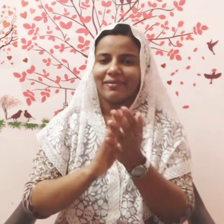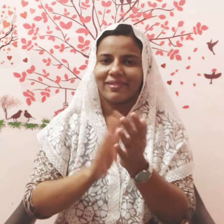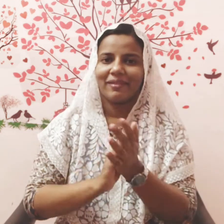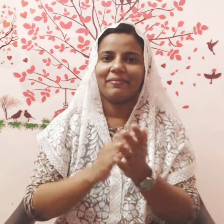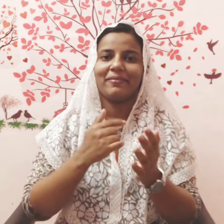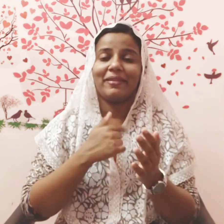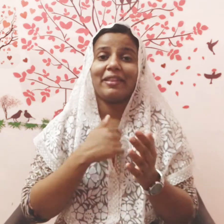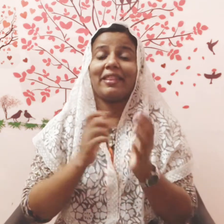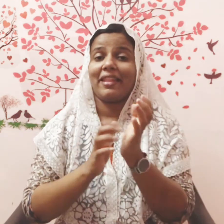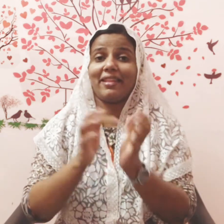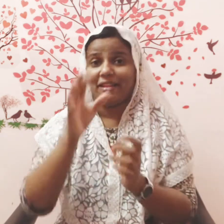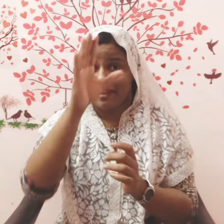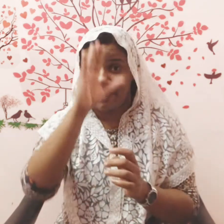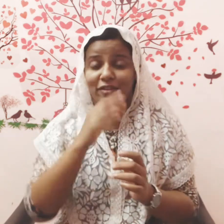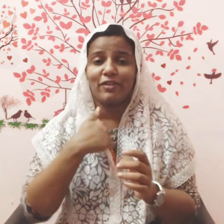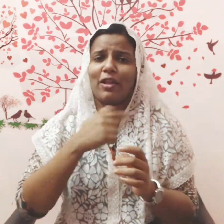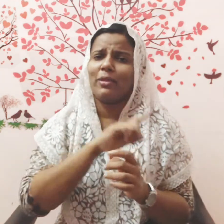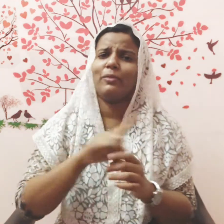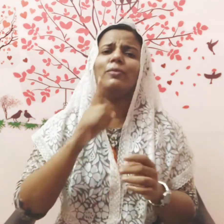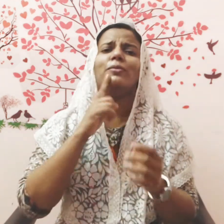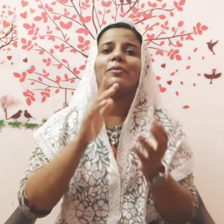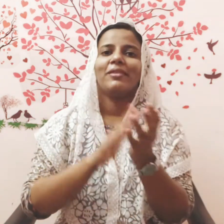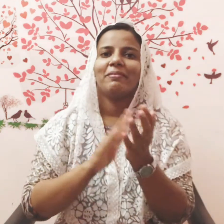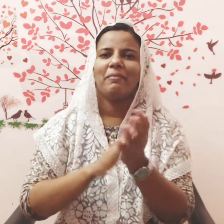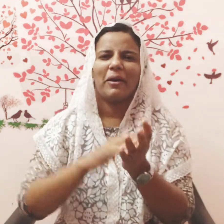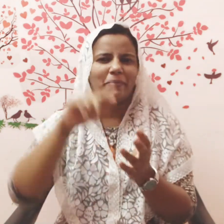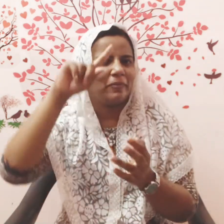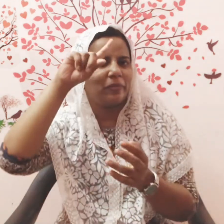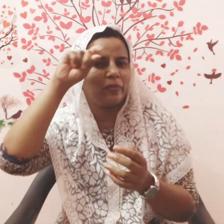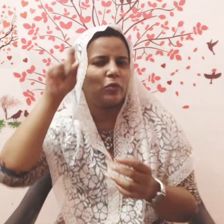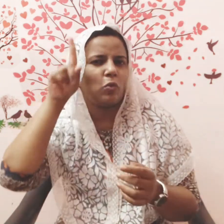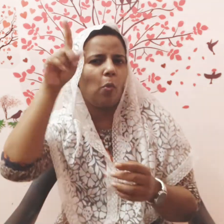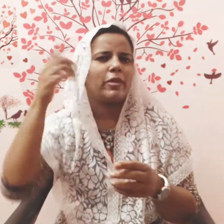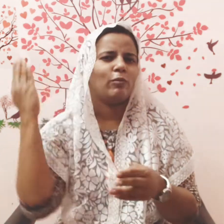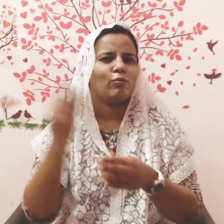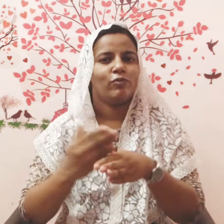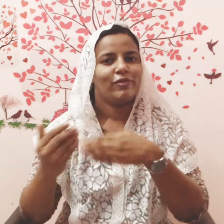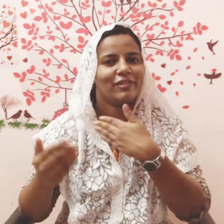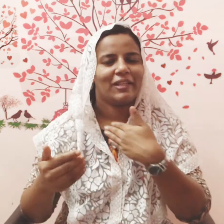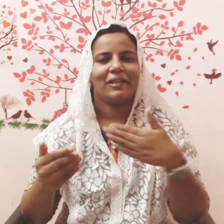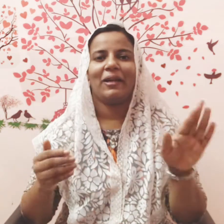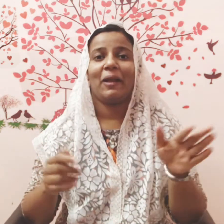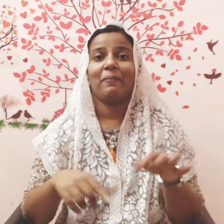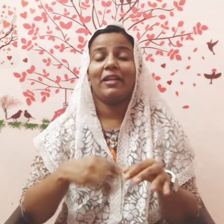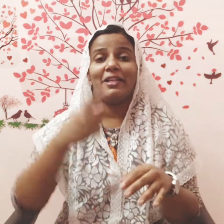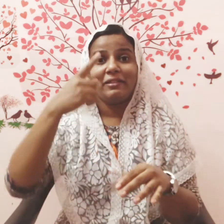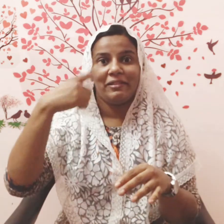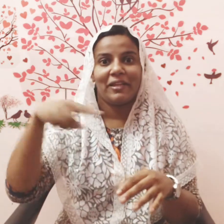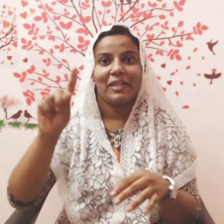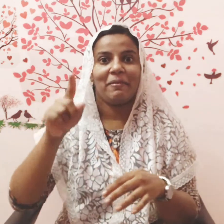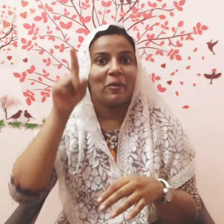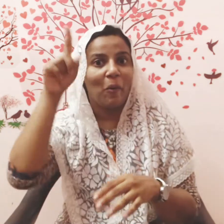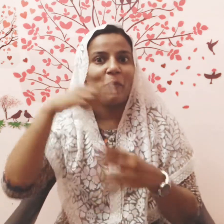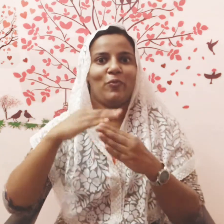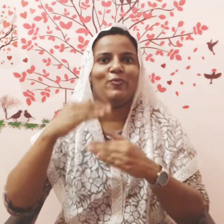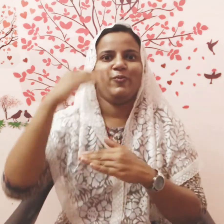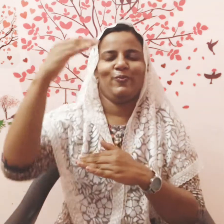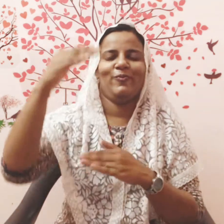ഇങ്ങനെ പറയുന്നത്, യാക്കോബിൻ്റെ ദൈവത്തിന് എന്ത് ചെയ്യും? സ്തുതി പാടും. ദുഷ്ടന്മാരുടെ കൊമ്പുകളൊക്കെയും ഞാൻ മുറിച്ചു കളയും, നീതിമാന്മാരുടെ കൊമ്പുകളോ ഉയർന്നിരിക്കും.